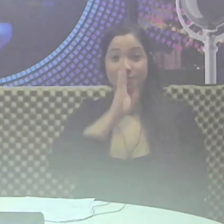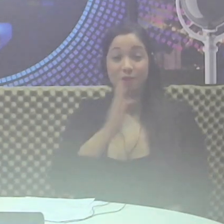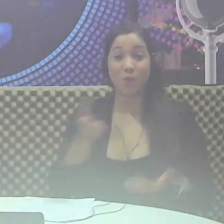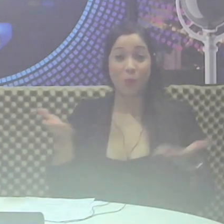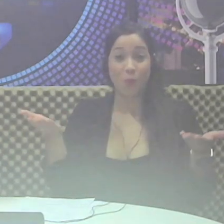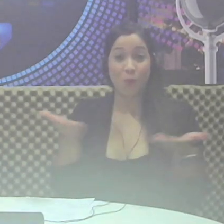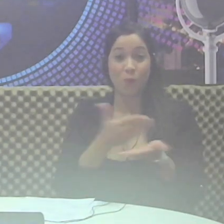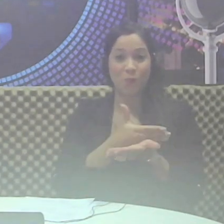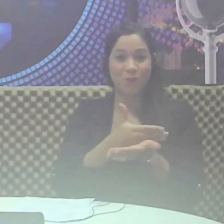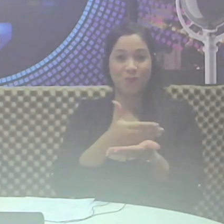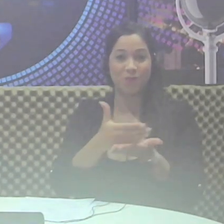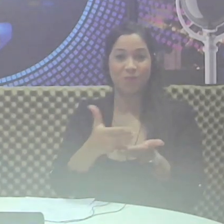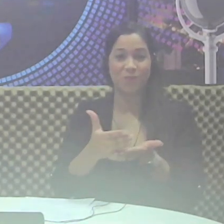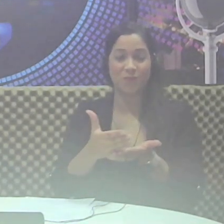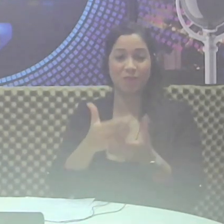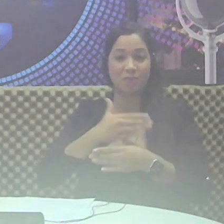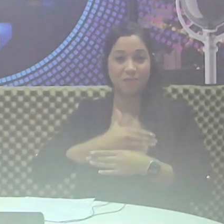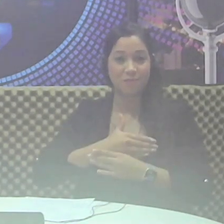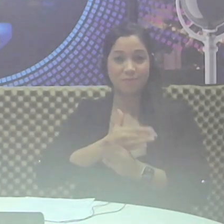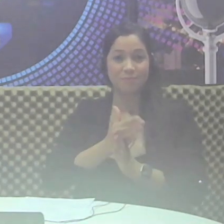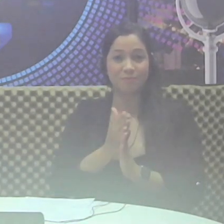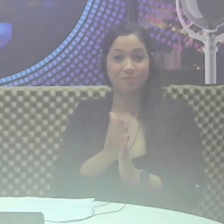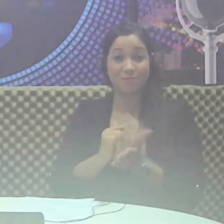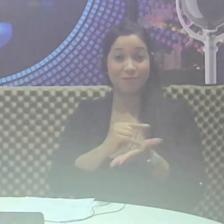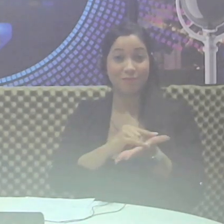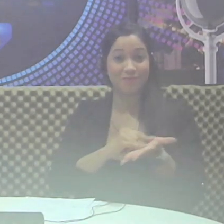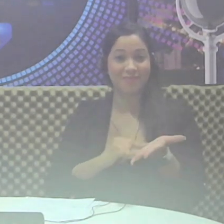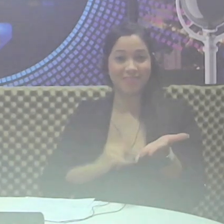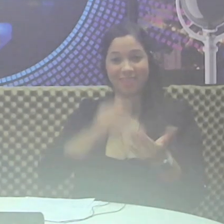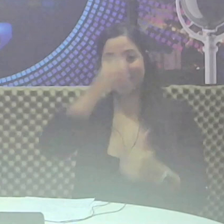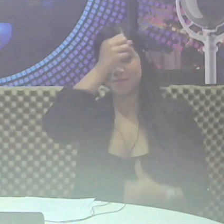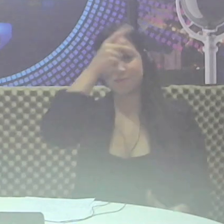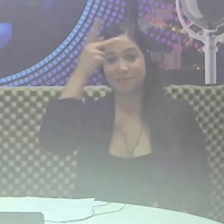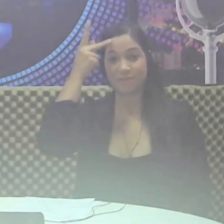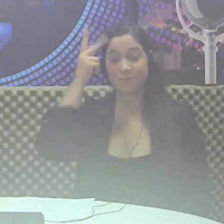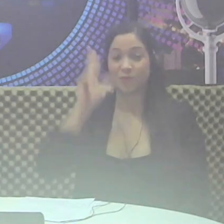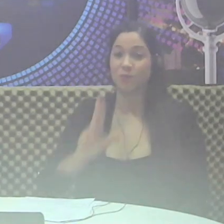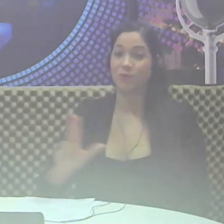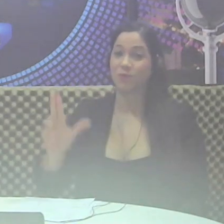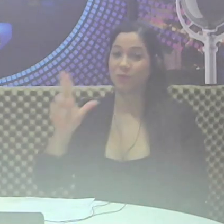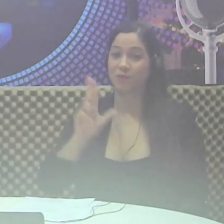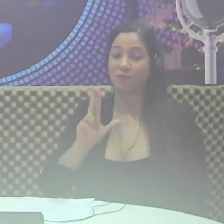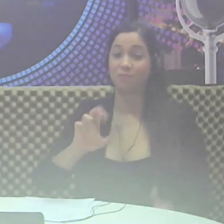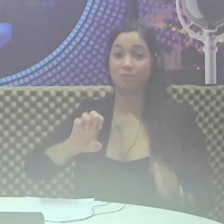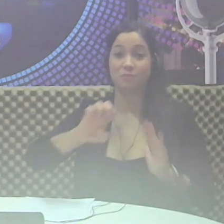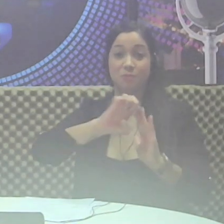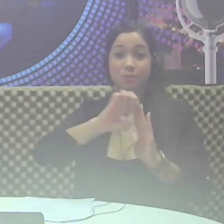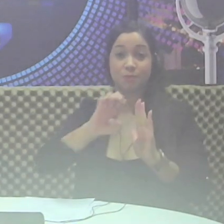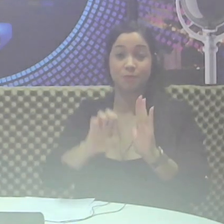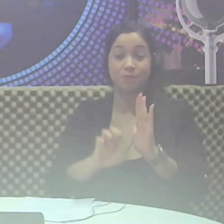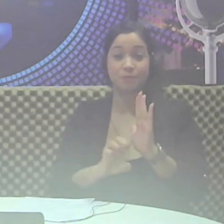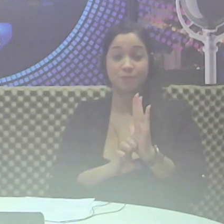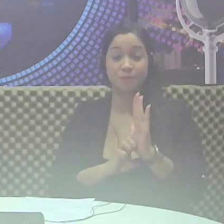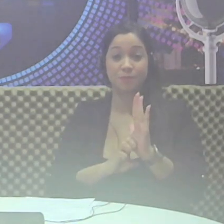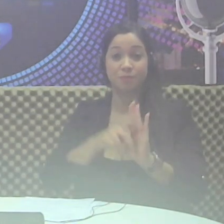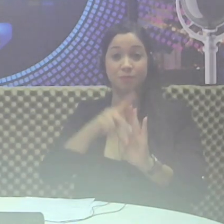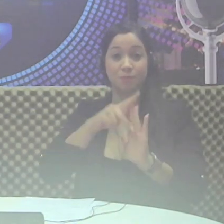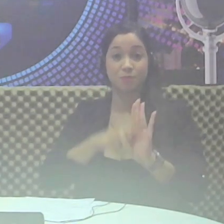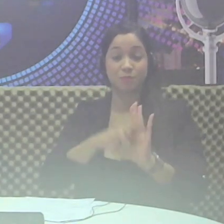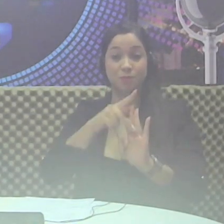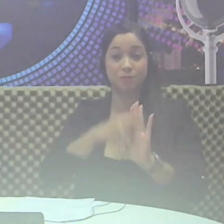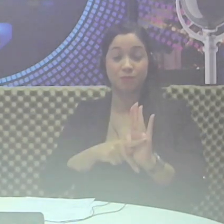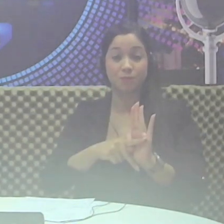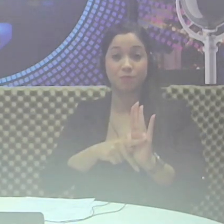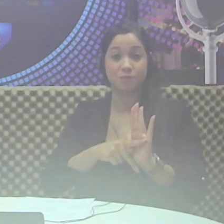hoje para obter a regularização por parte da Prefeitura de Uberlândia. O edital é regulado